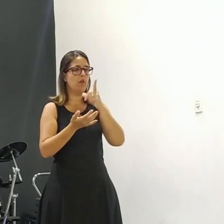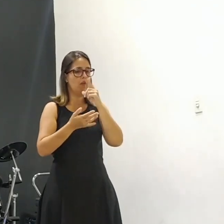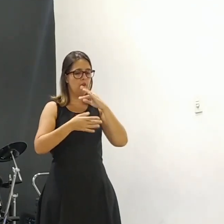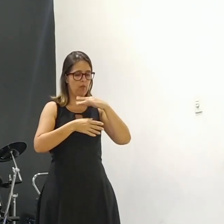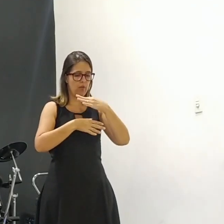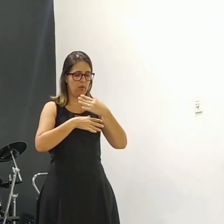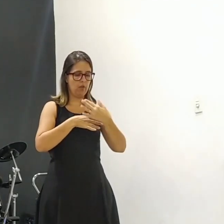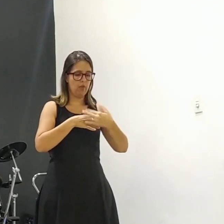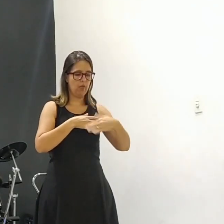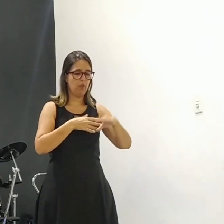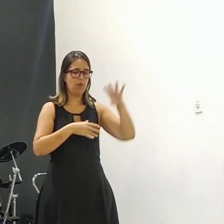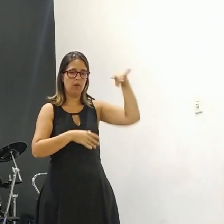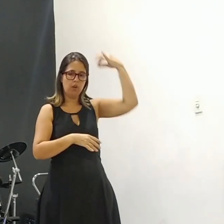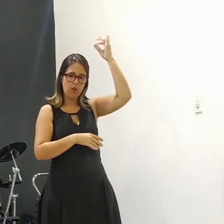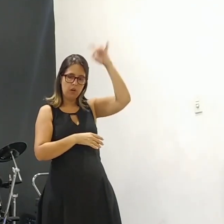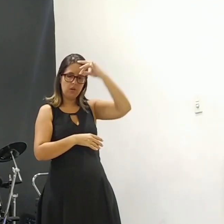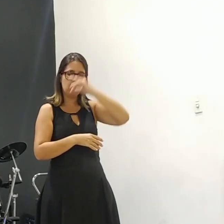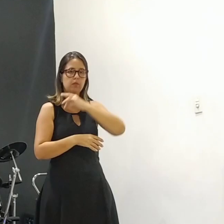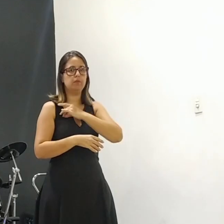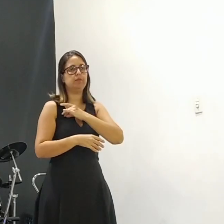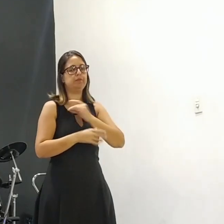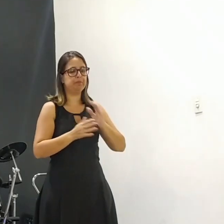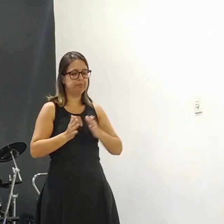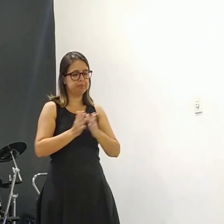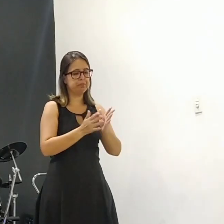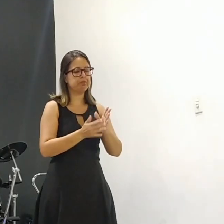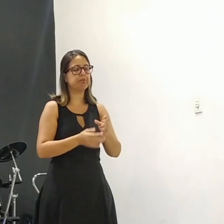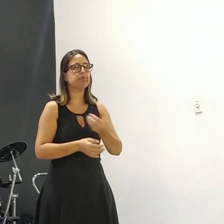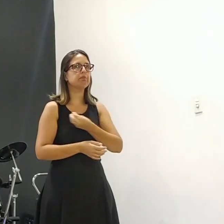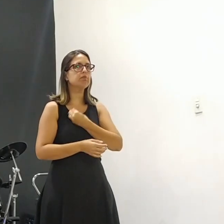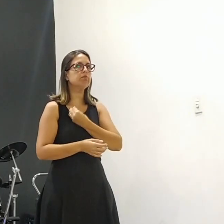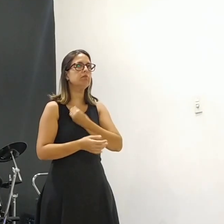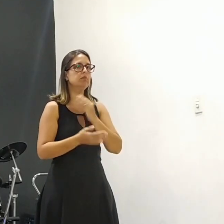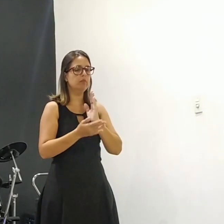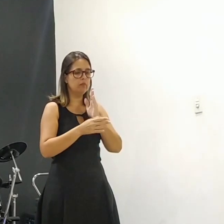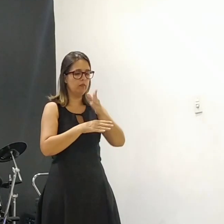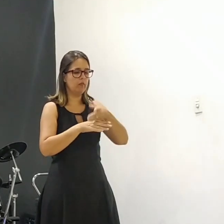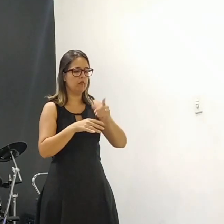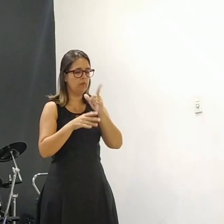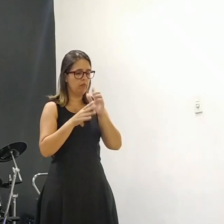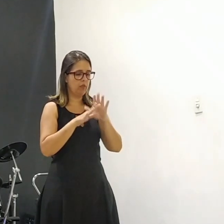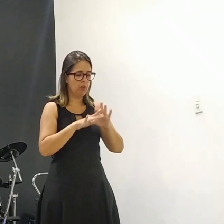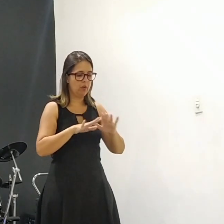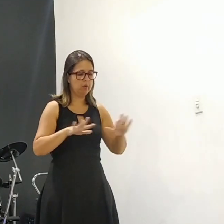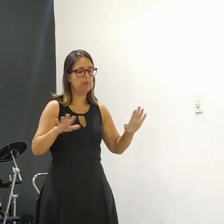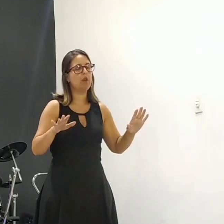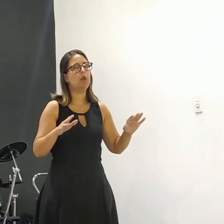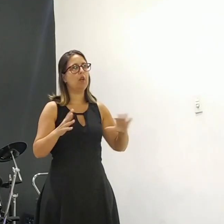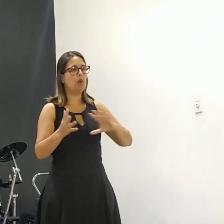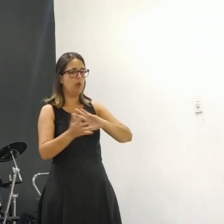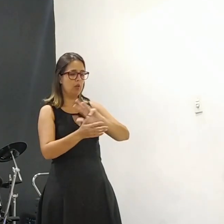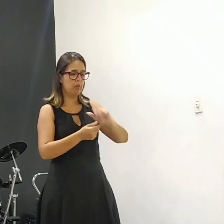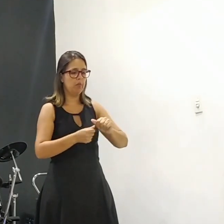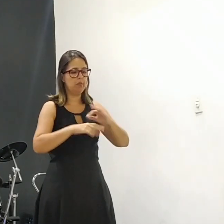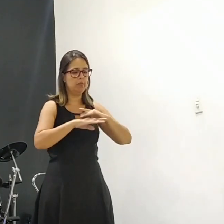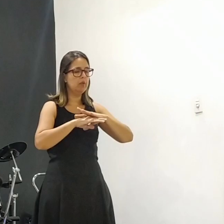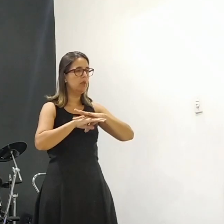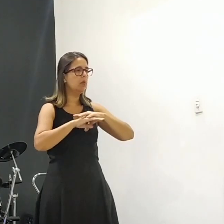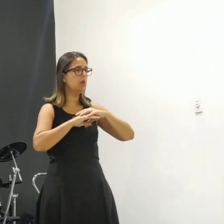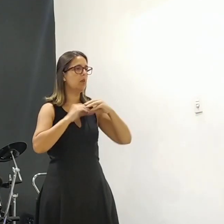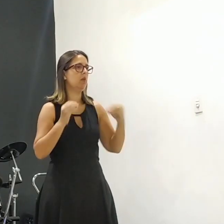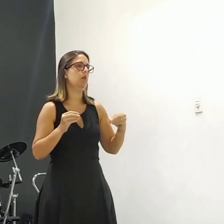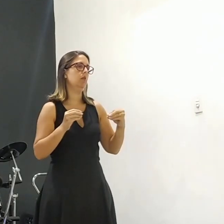de águas vivas, ele é o rio da vida que entrou no mar do mundo para trazer cura,